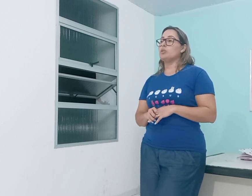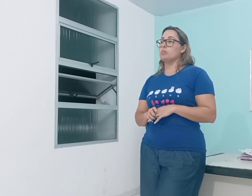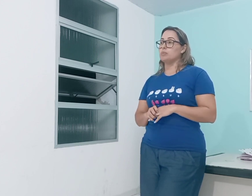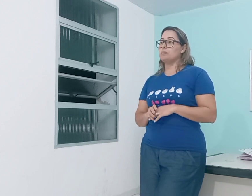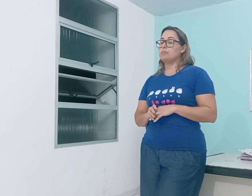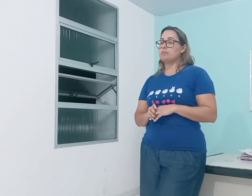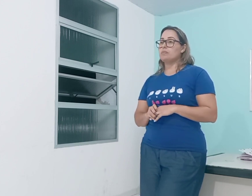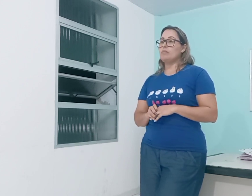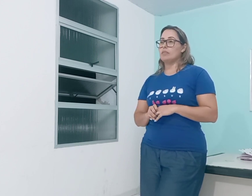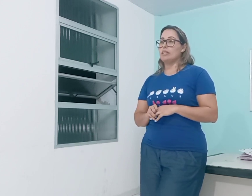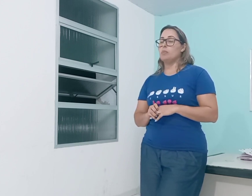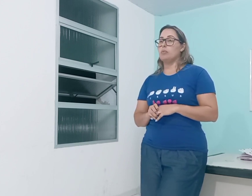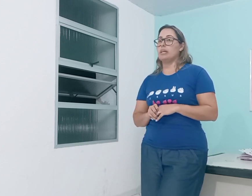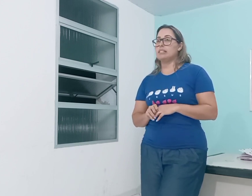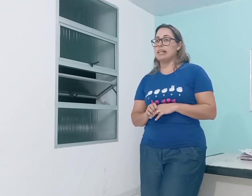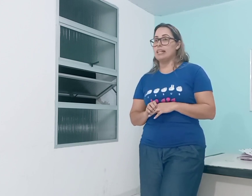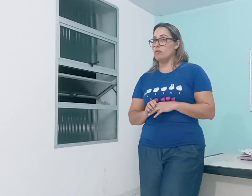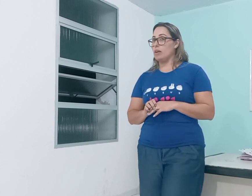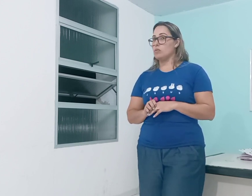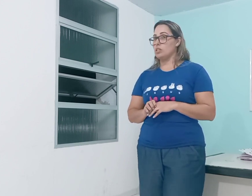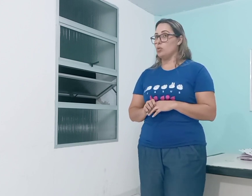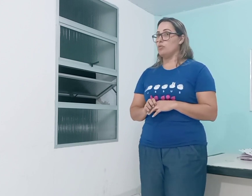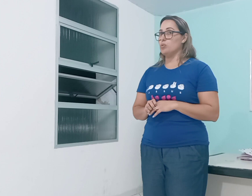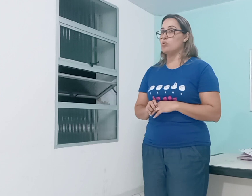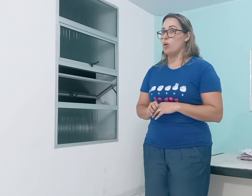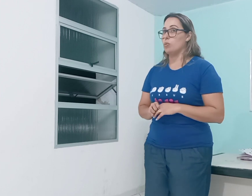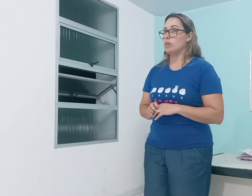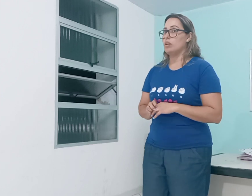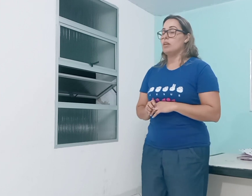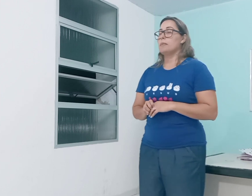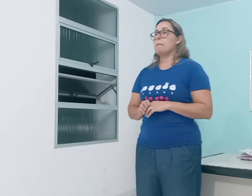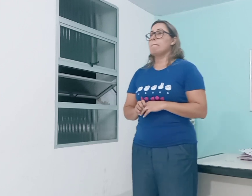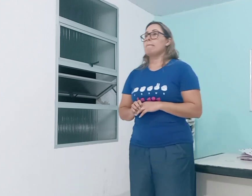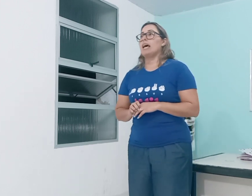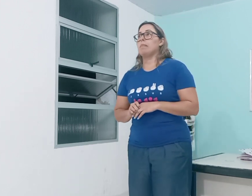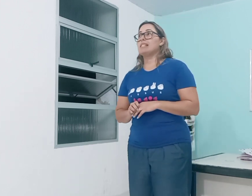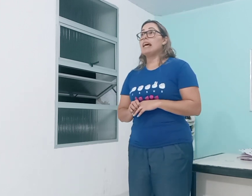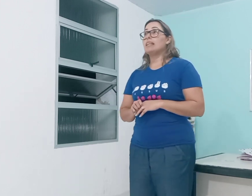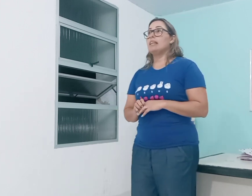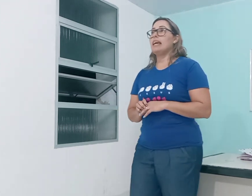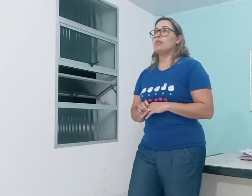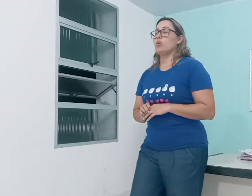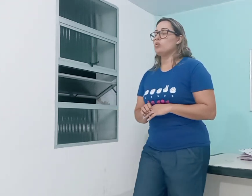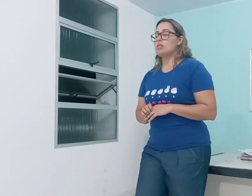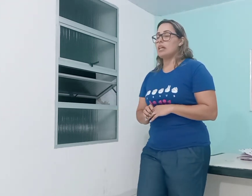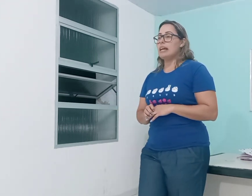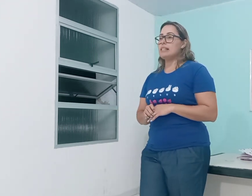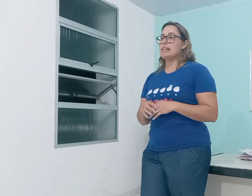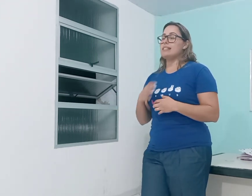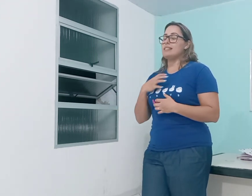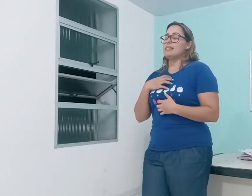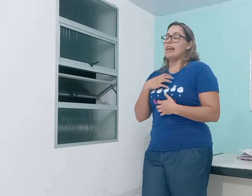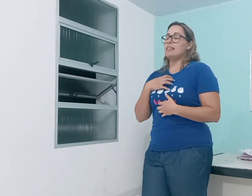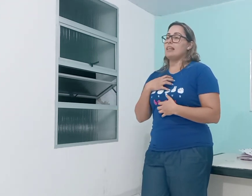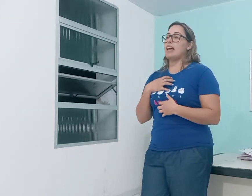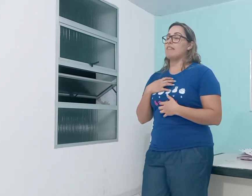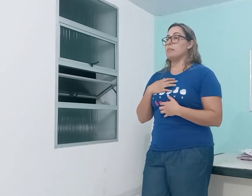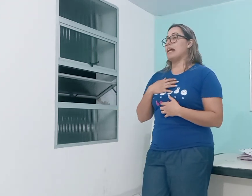ritmo. Entendeu? Porque já que ele não vai conseguir ouvir o som. Apesar que todos eles sentem a